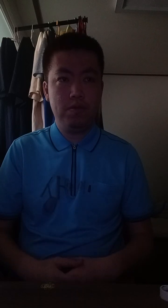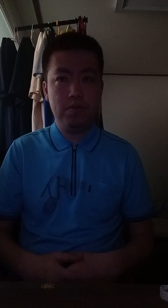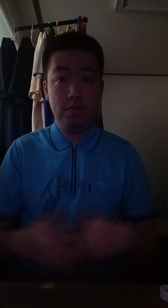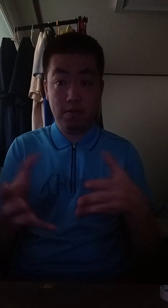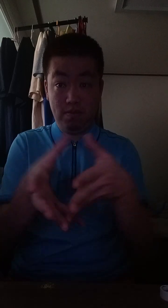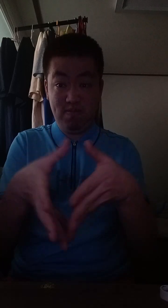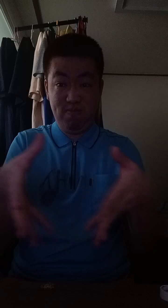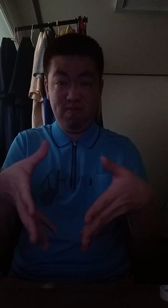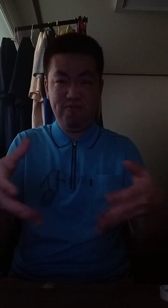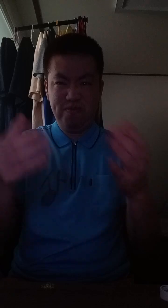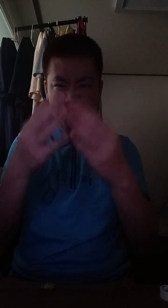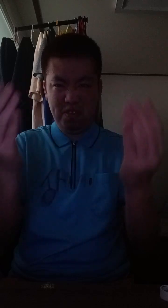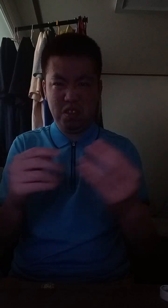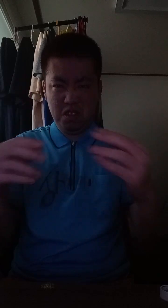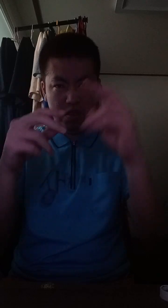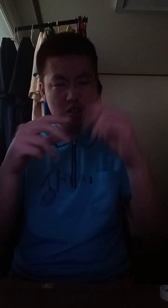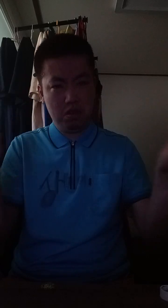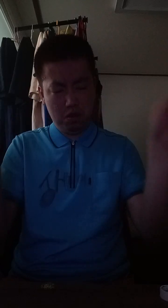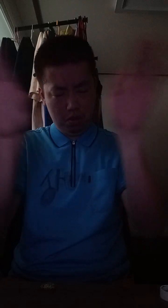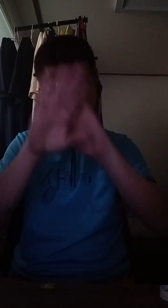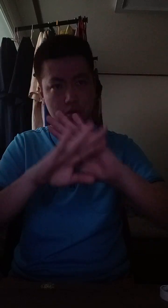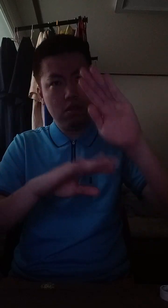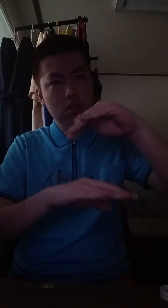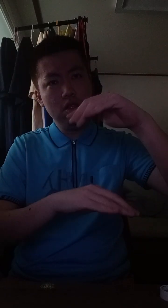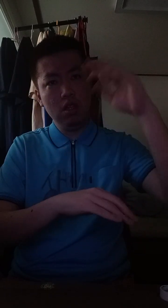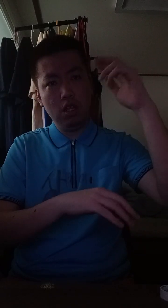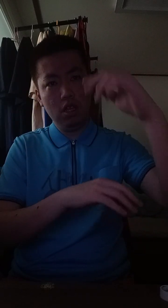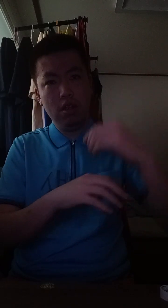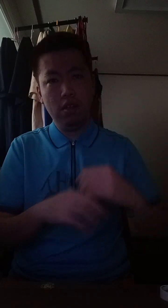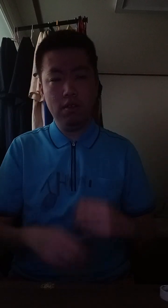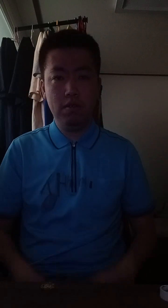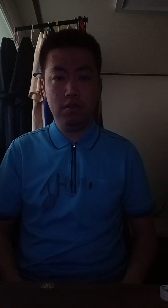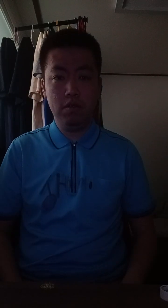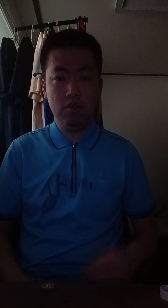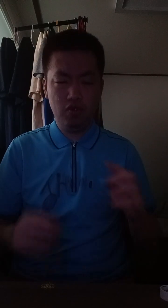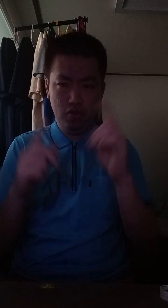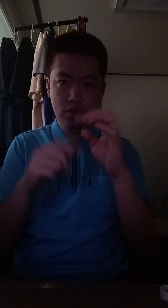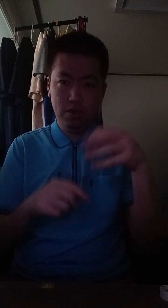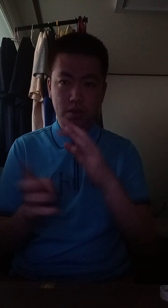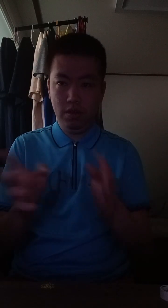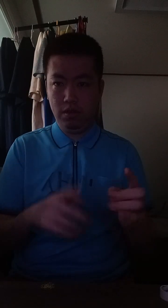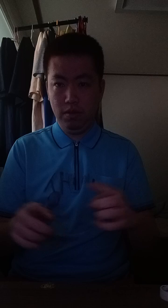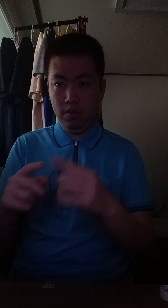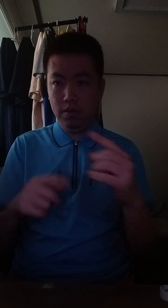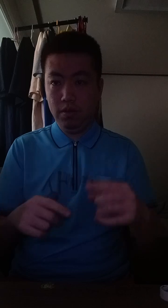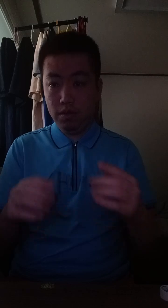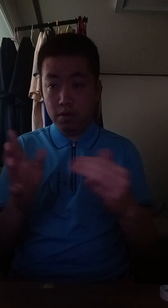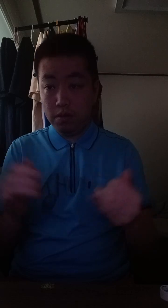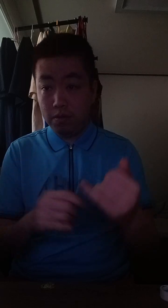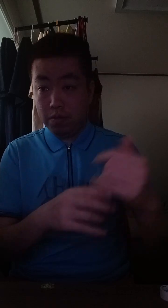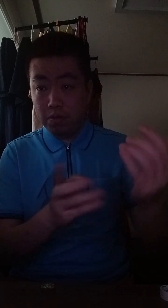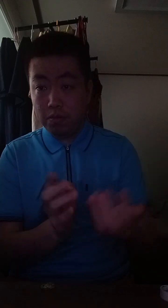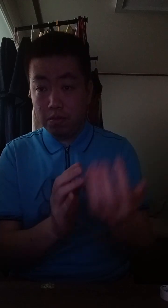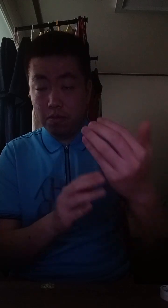아파트 단지가 빛 한 점 없는 암흑으로 변했습니다. 주차장에서는 주민들이 차 에어컨을 틀어놓고